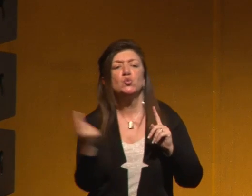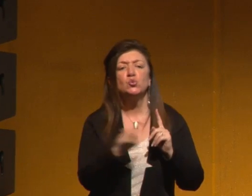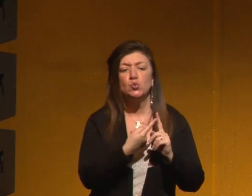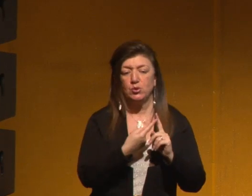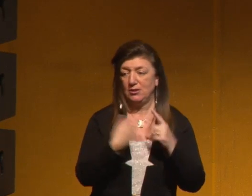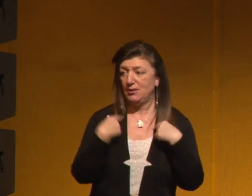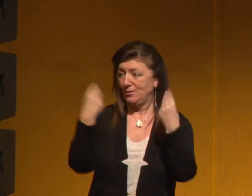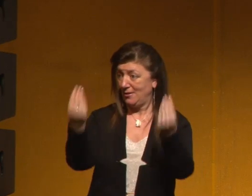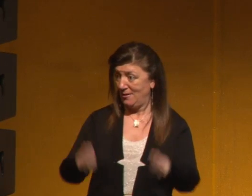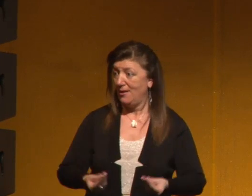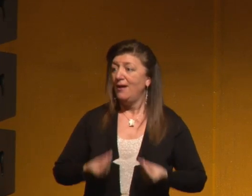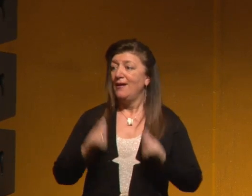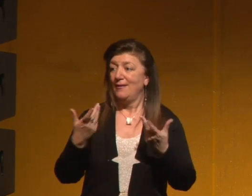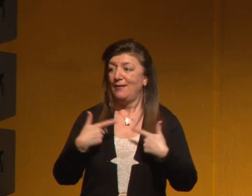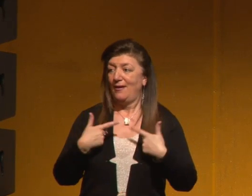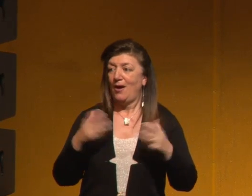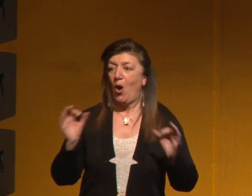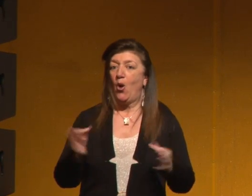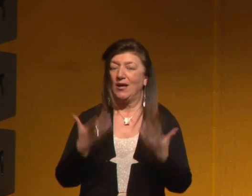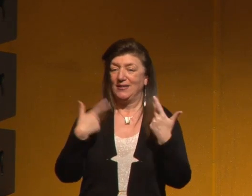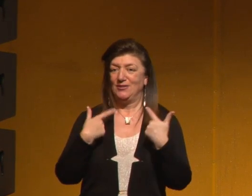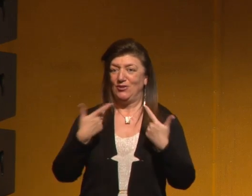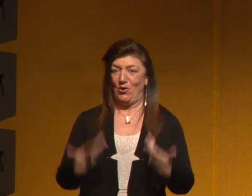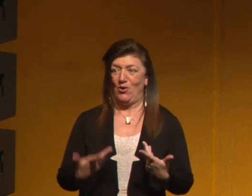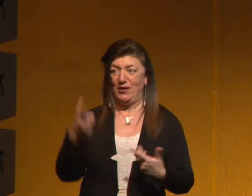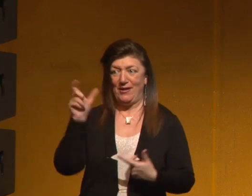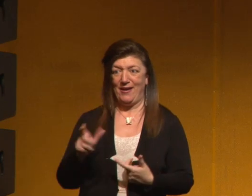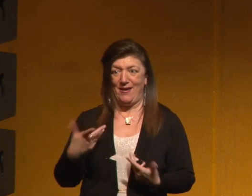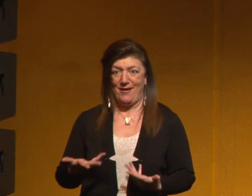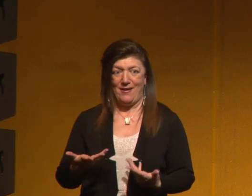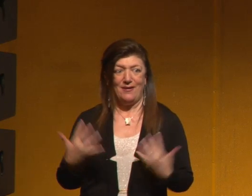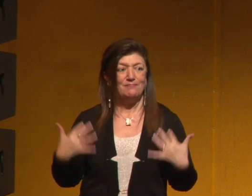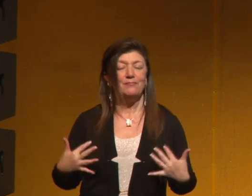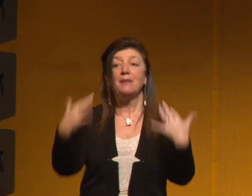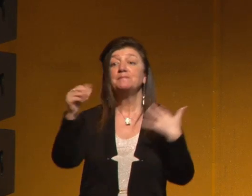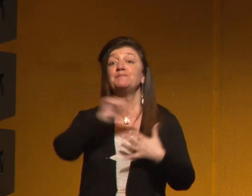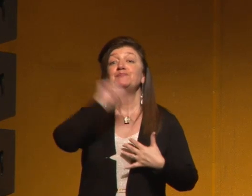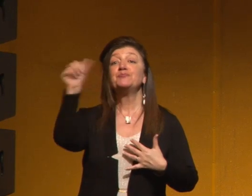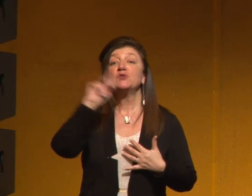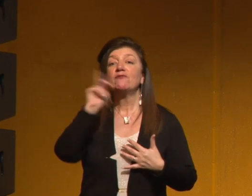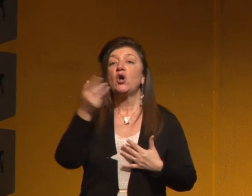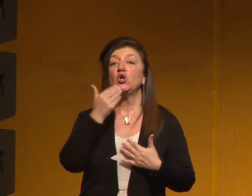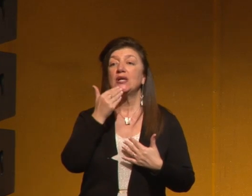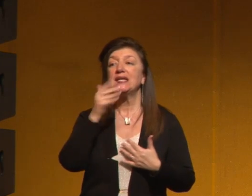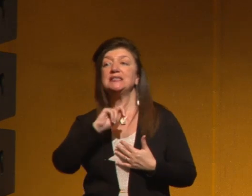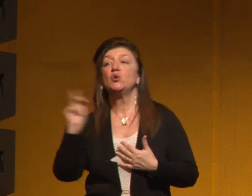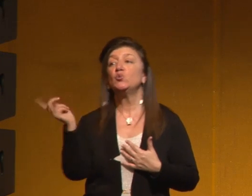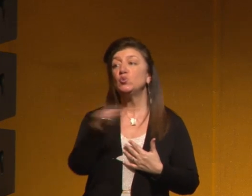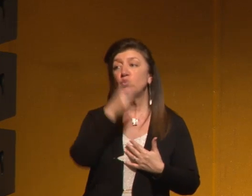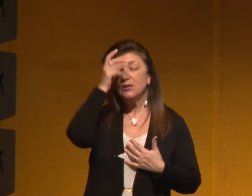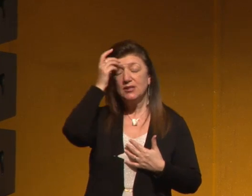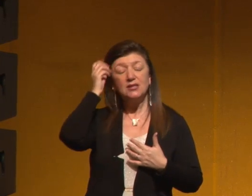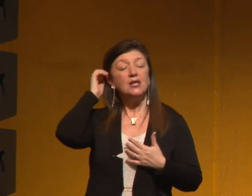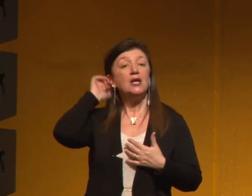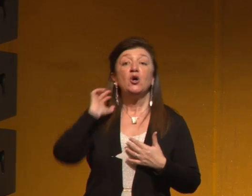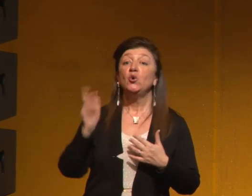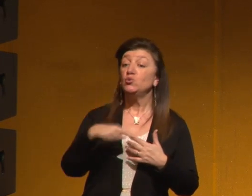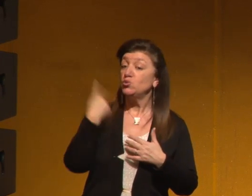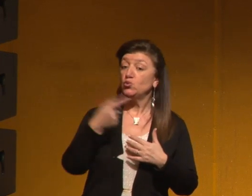di essere qui anzitutto voglio ringraziare tutti gli sponsor che ci hanno aiutato